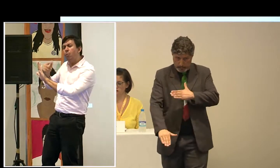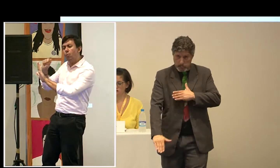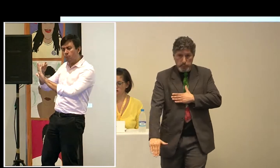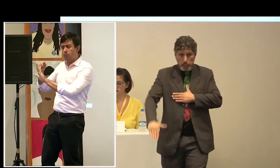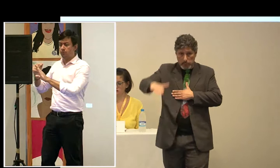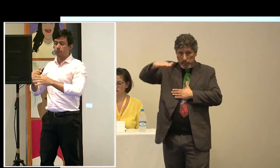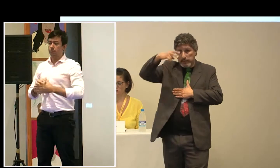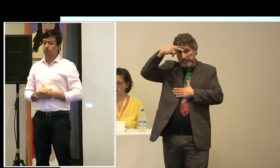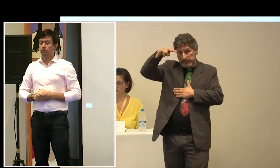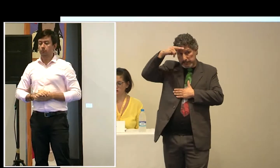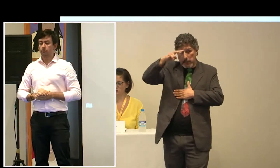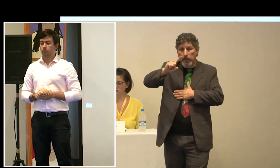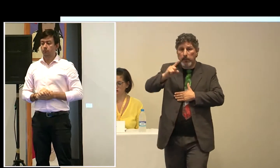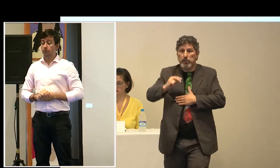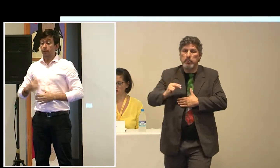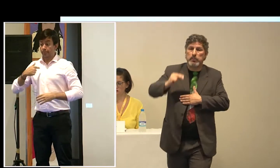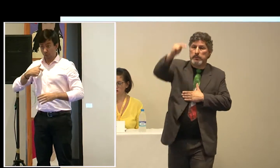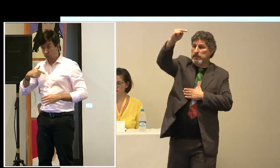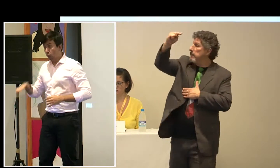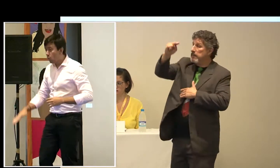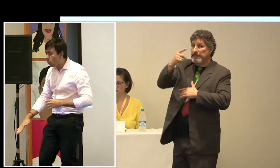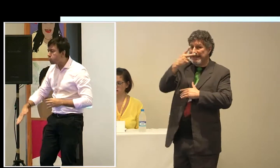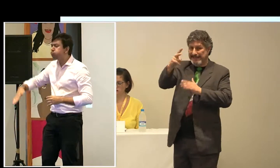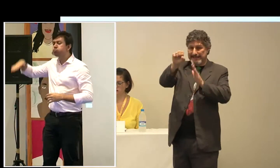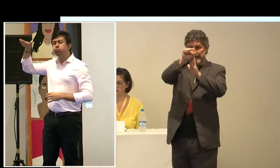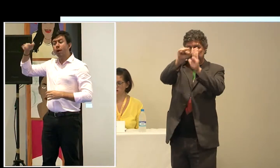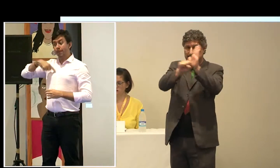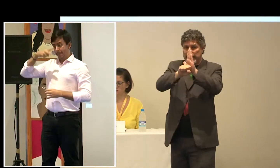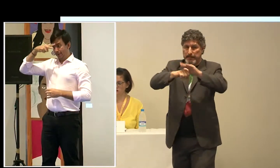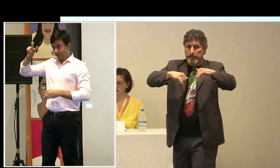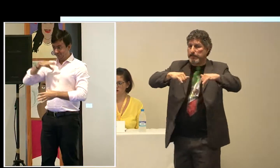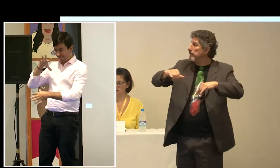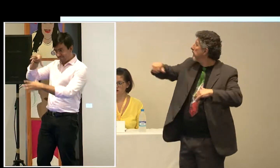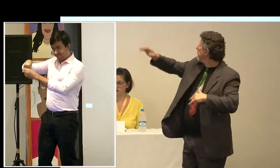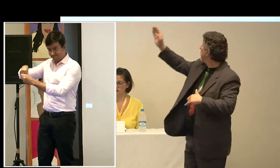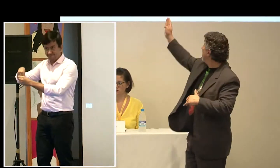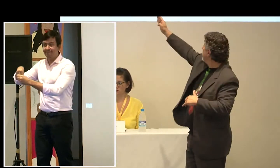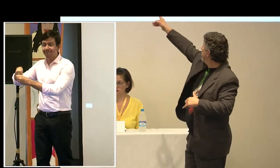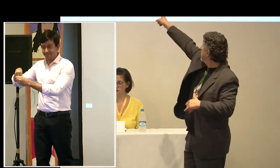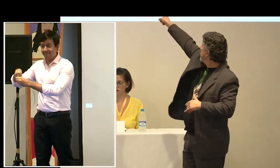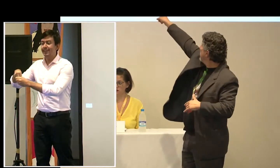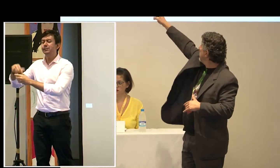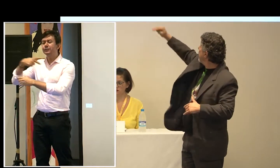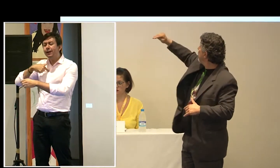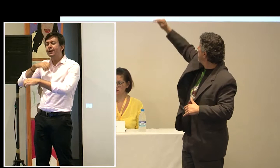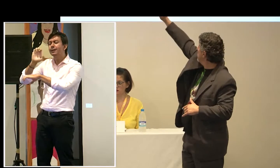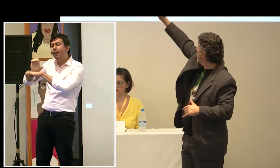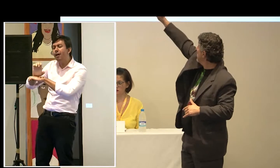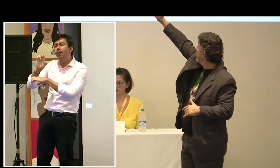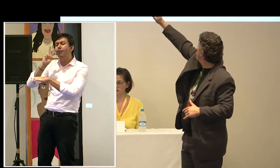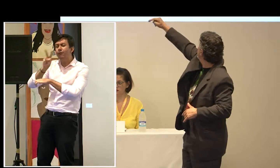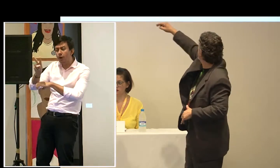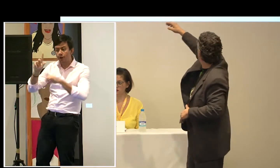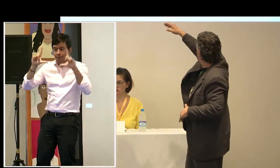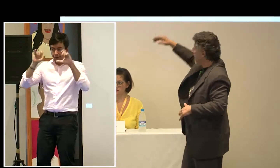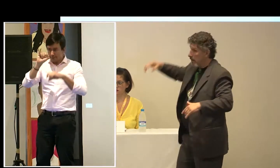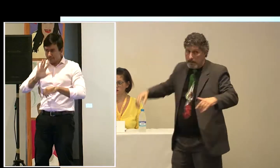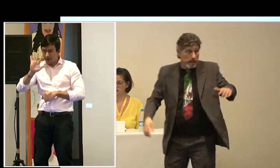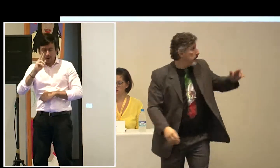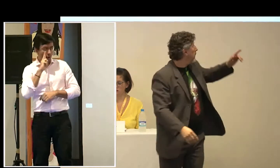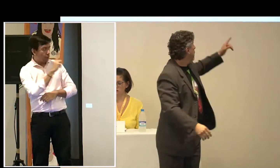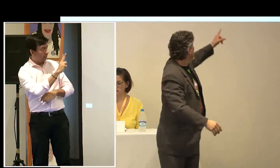Então eu vou explicar um pouquinho para vocês sobre como era antes de 2005. Eu cresci no